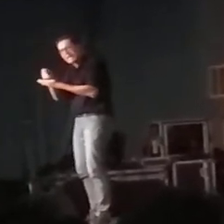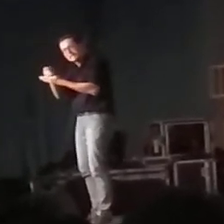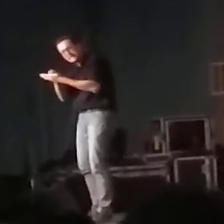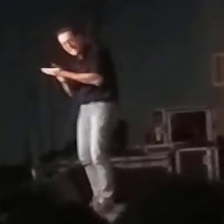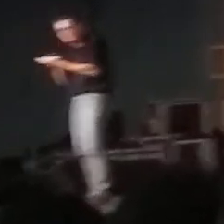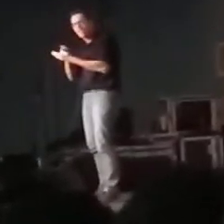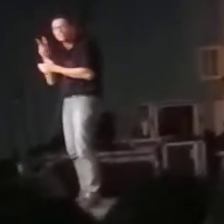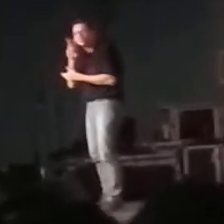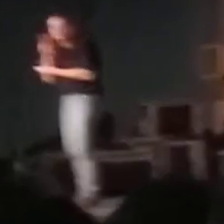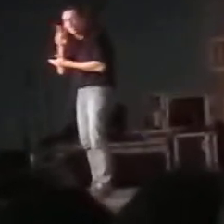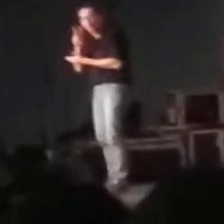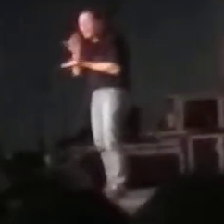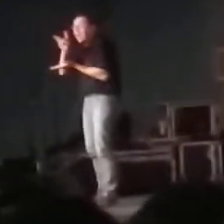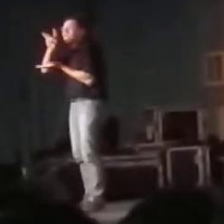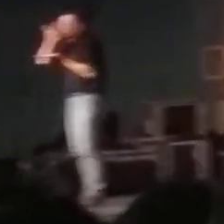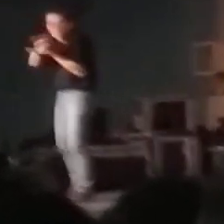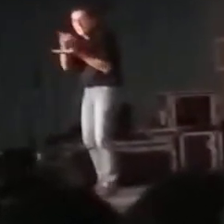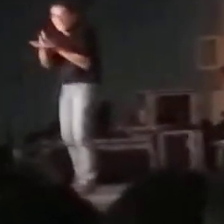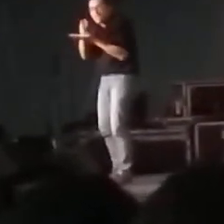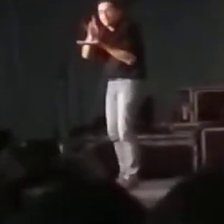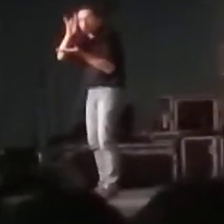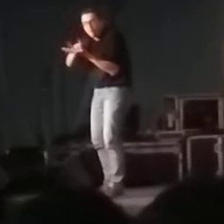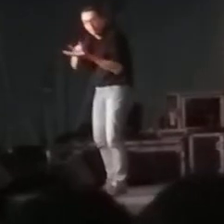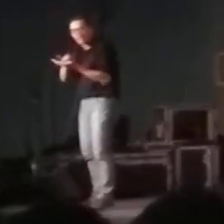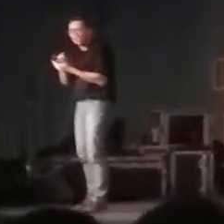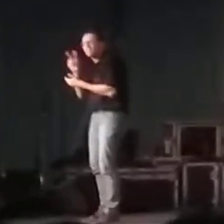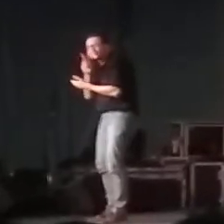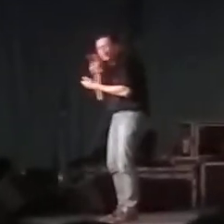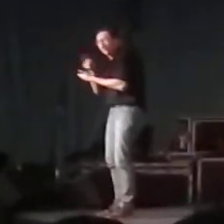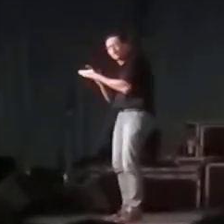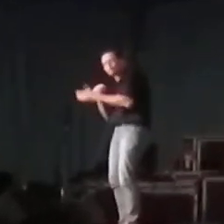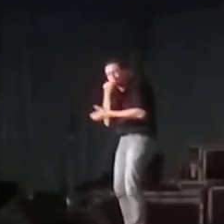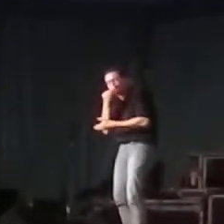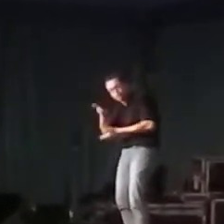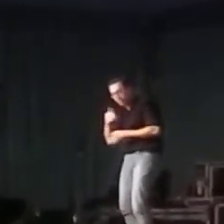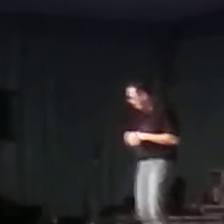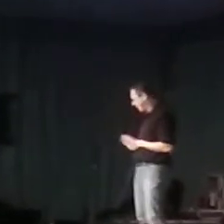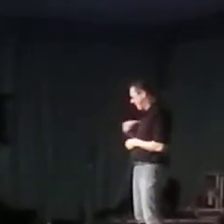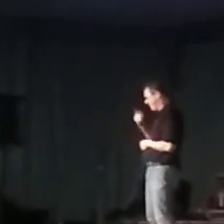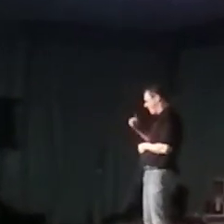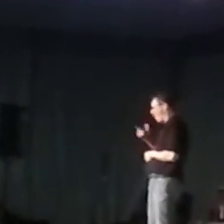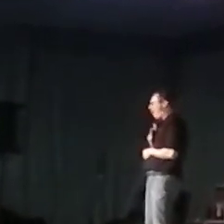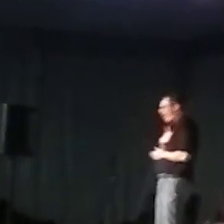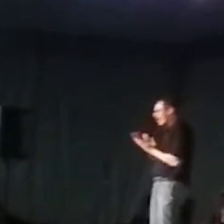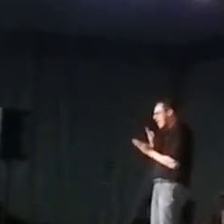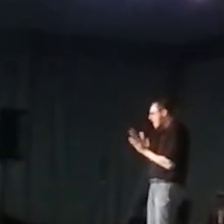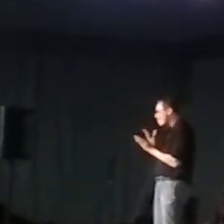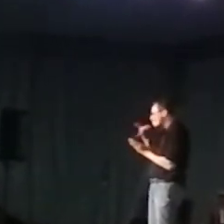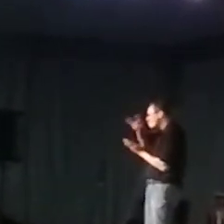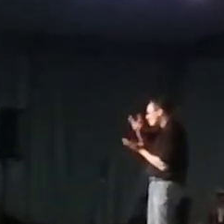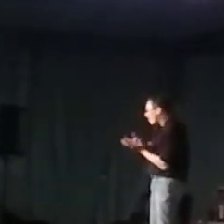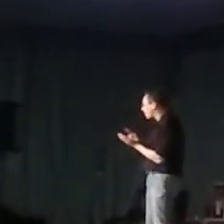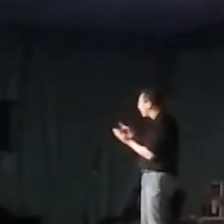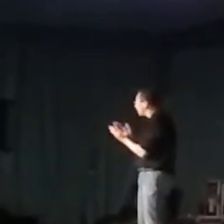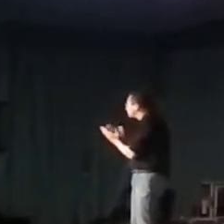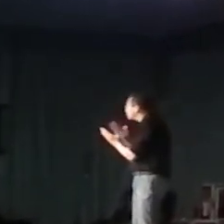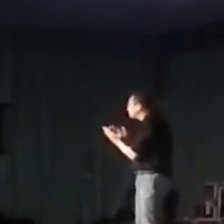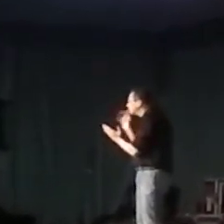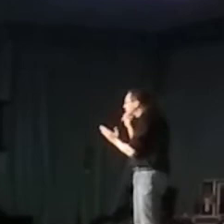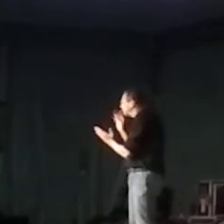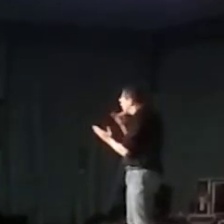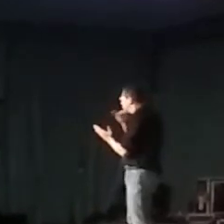Deus, eu tô fora comprar, fica você sentado, fica aí. Aí falei: por que você não vem pro True Crime? Porque eu